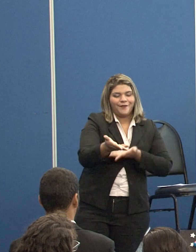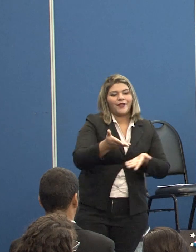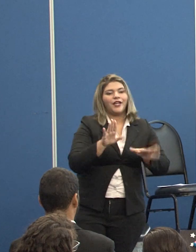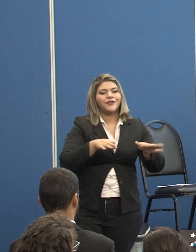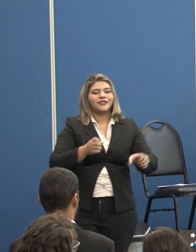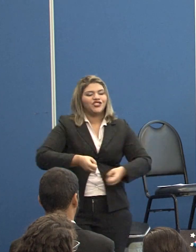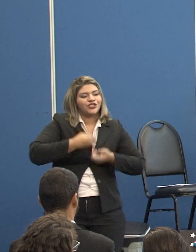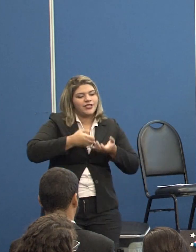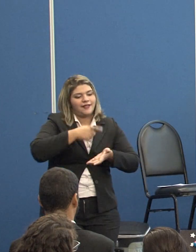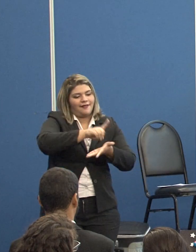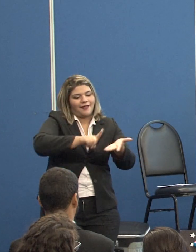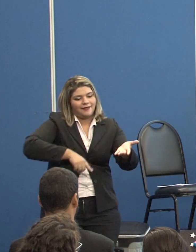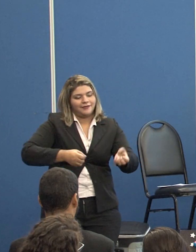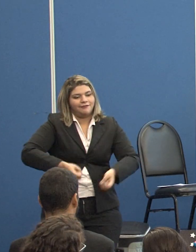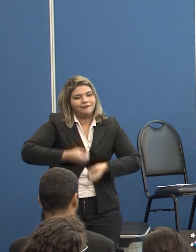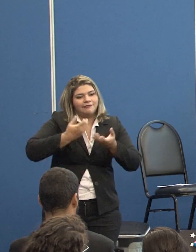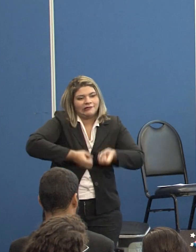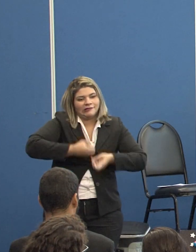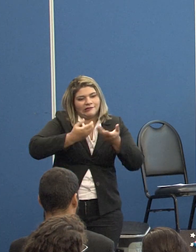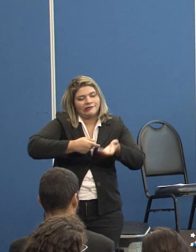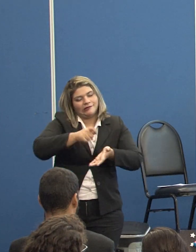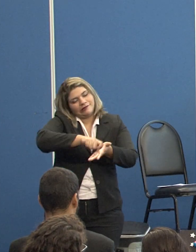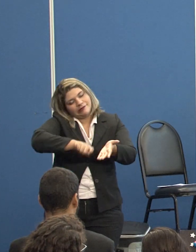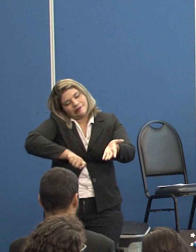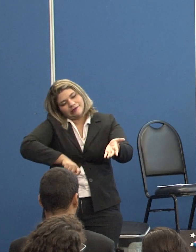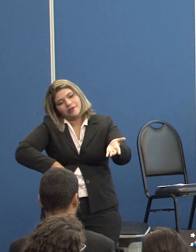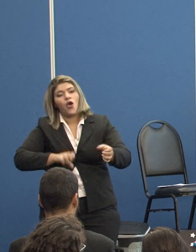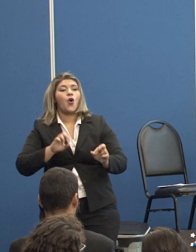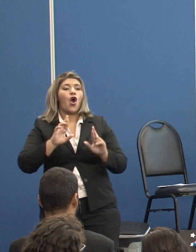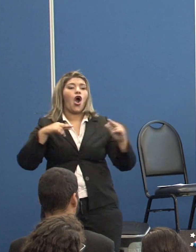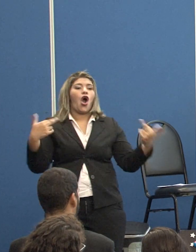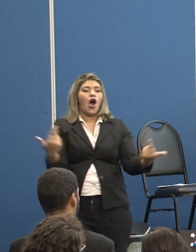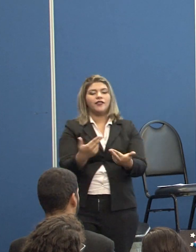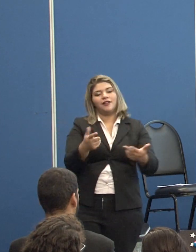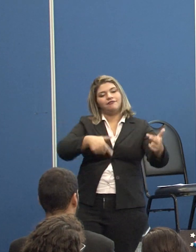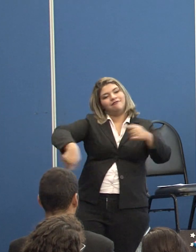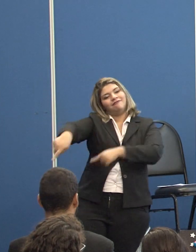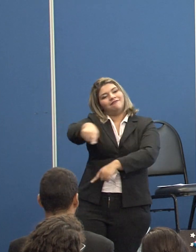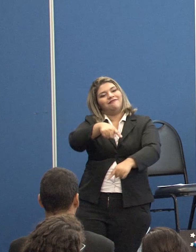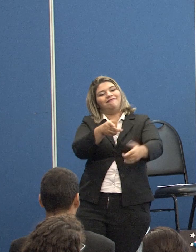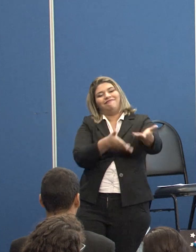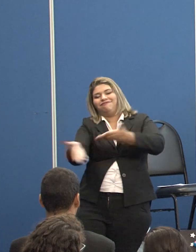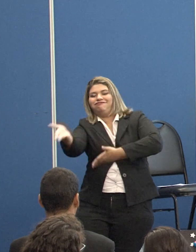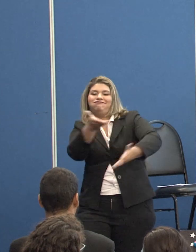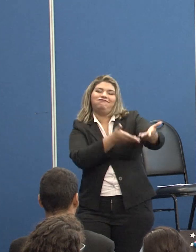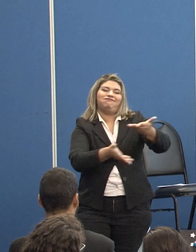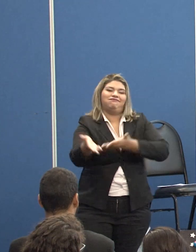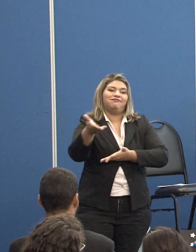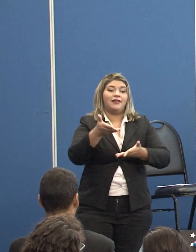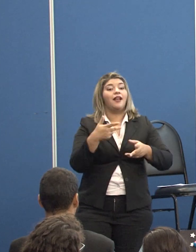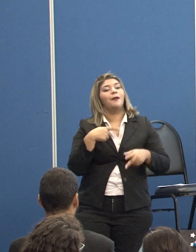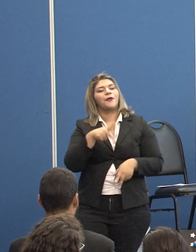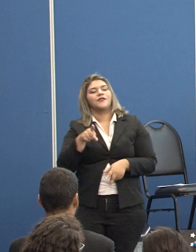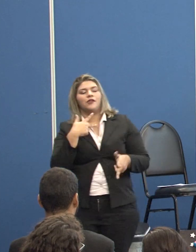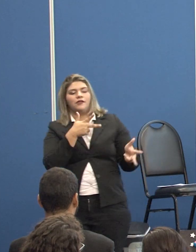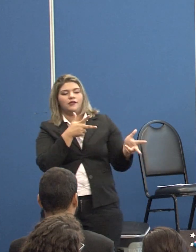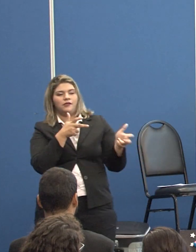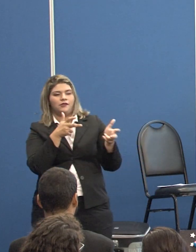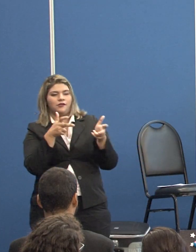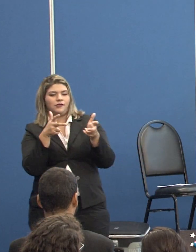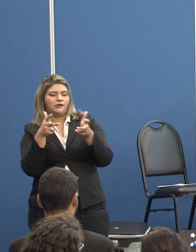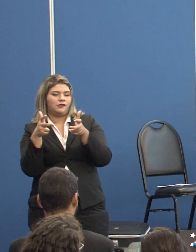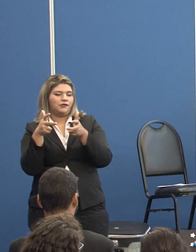uma atividade, faz uma roda de conversa, procura observar. Tem que ser intencional, mas, ao mesmo tempo, o aluno